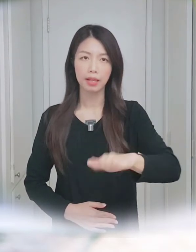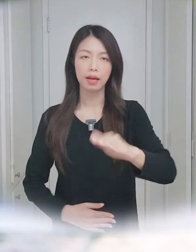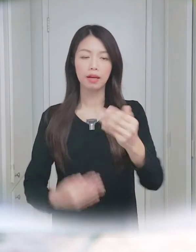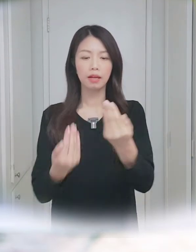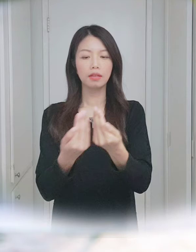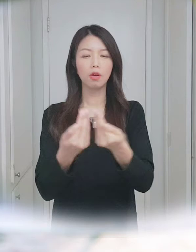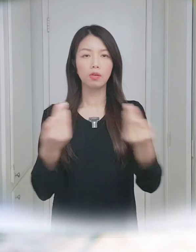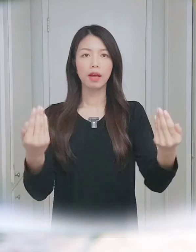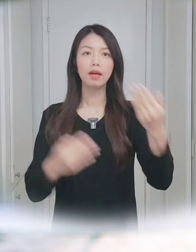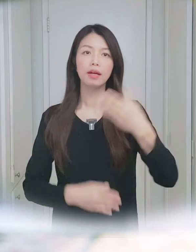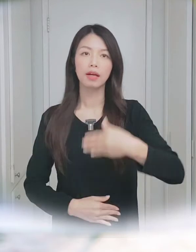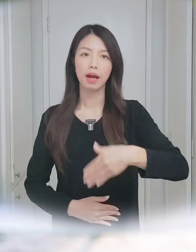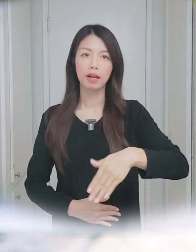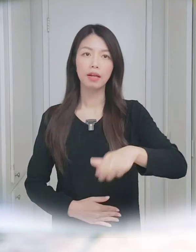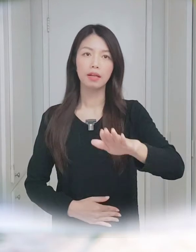보내주시면 가다.